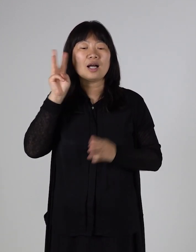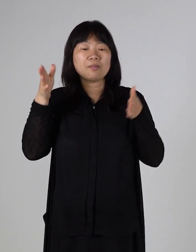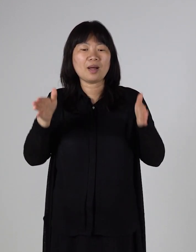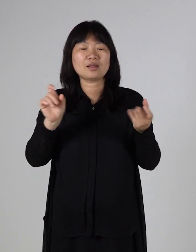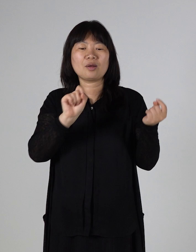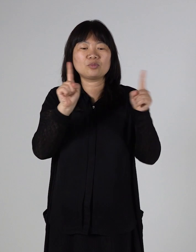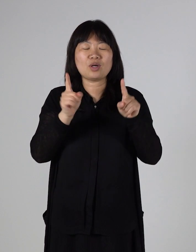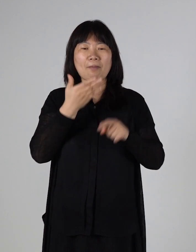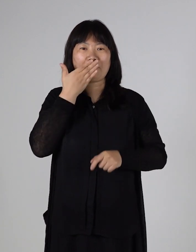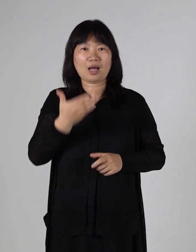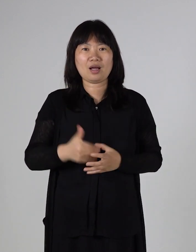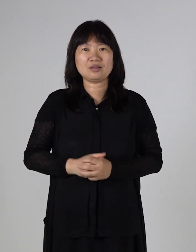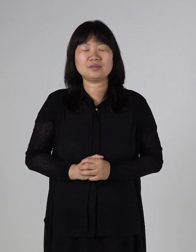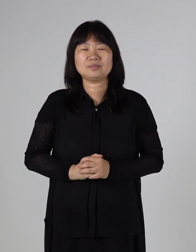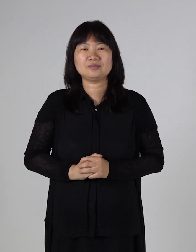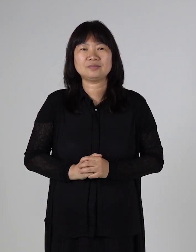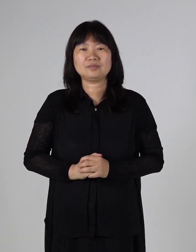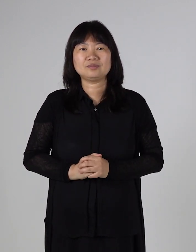부활할 것이다.